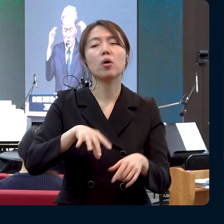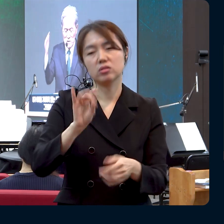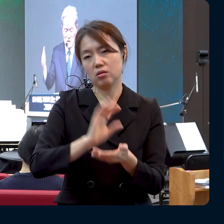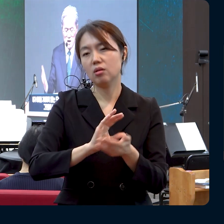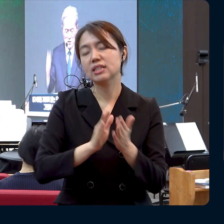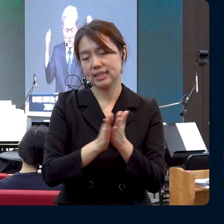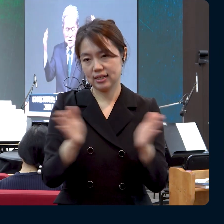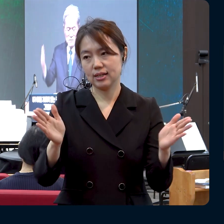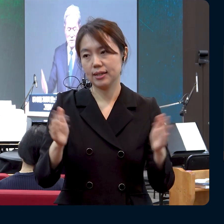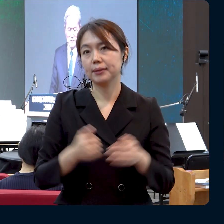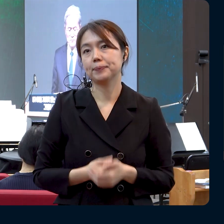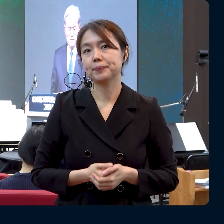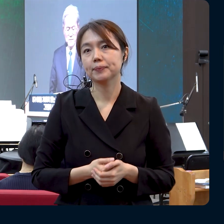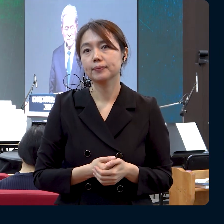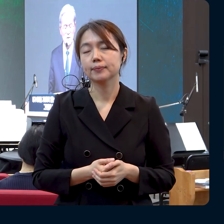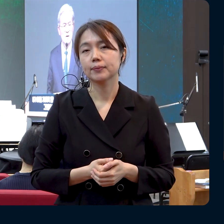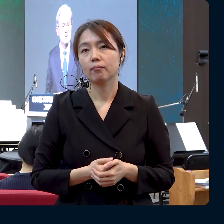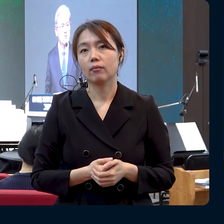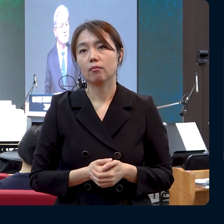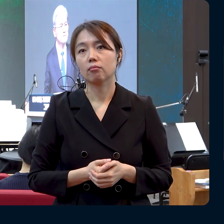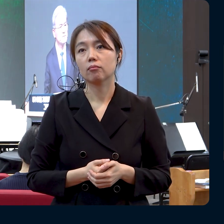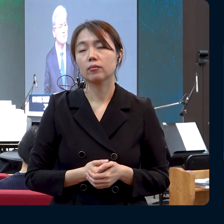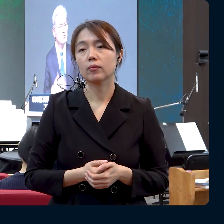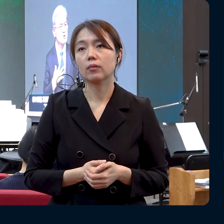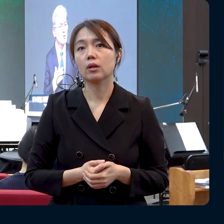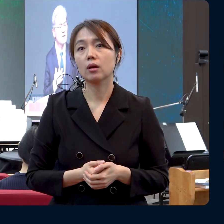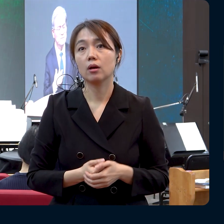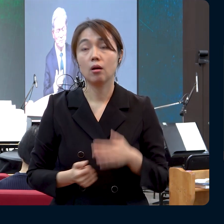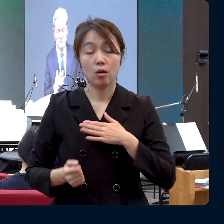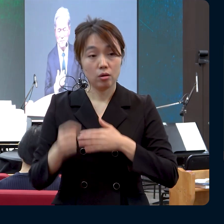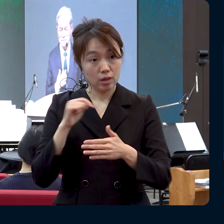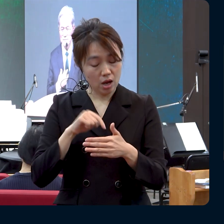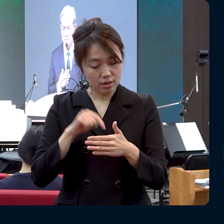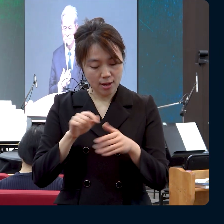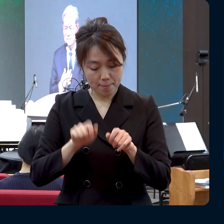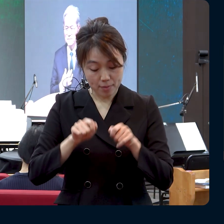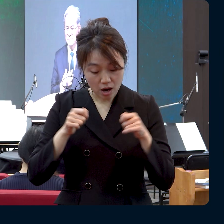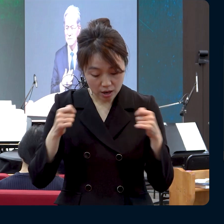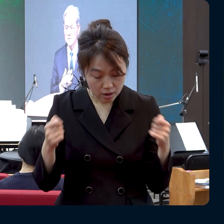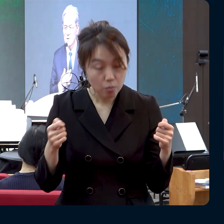회복의 프로젝트가 시작되는 거예요. 여러분, 우리 속에는